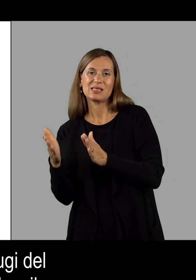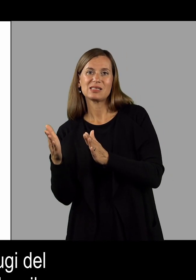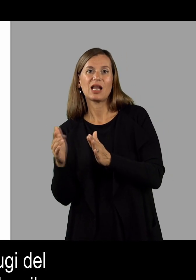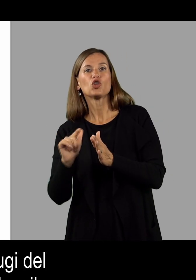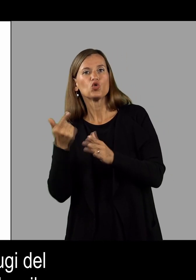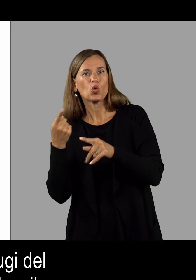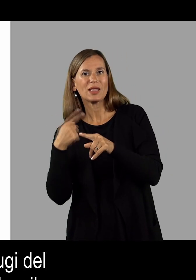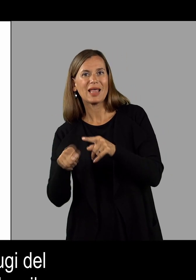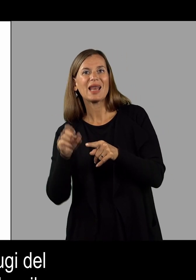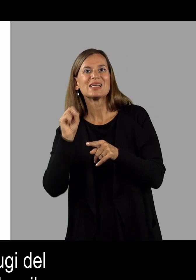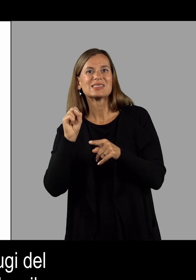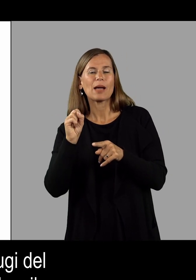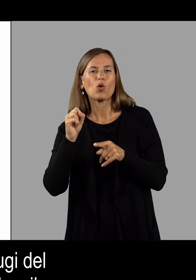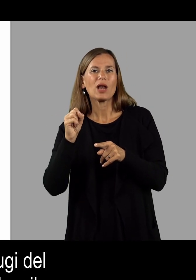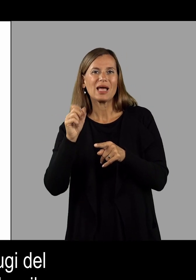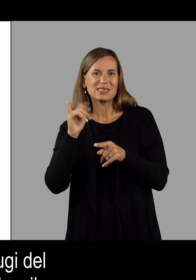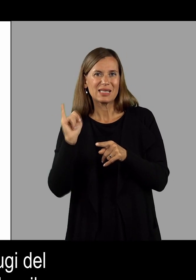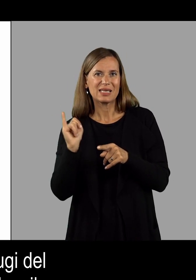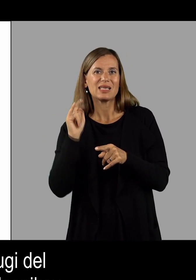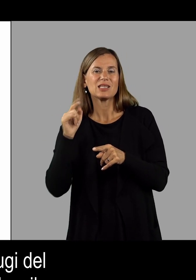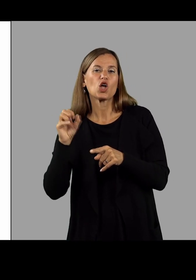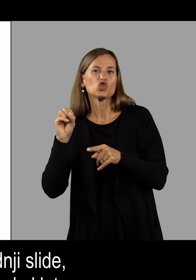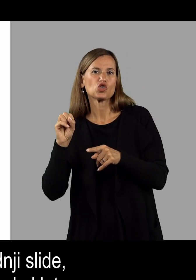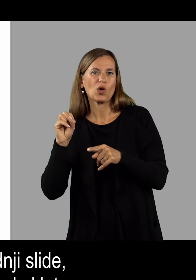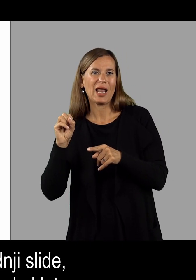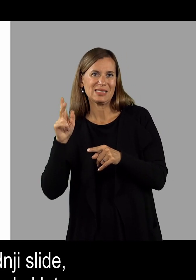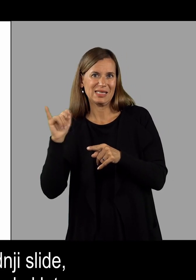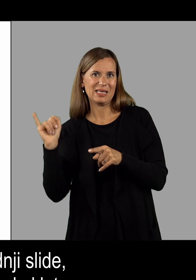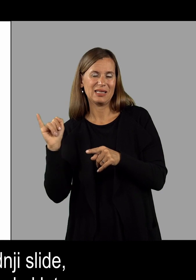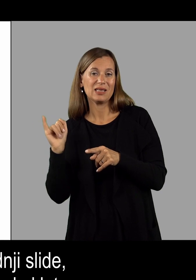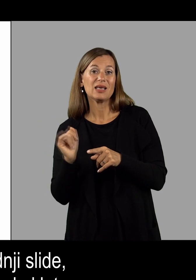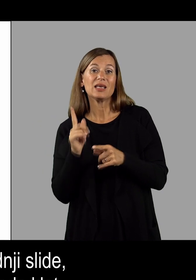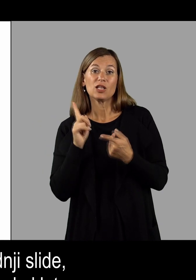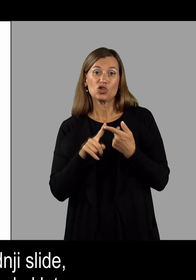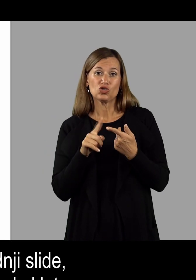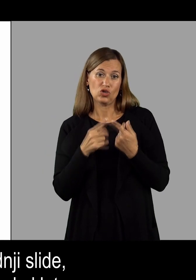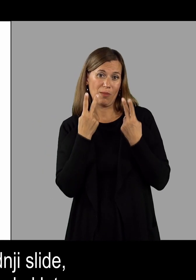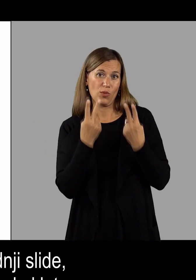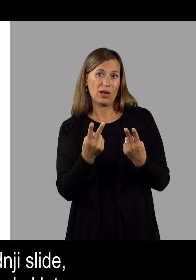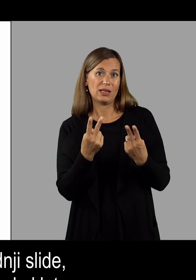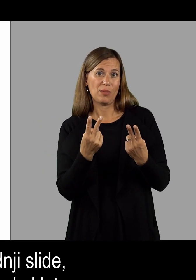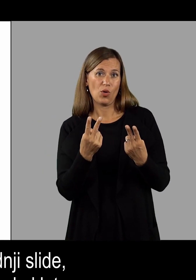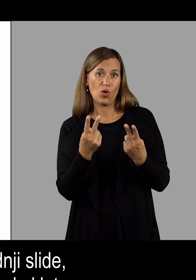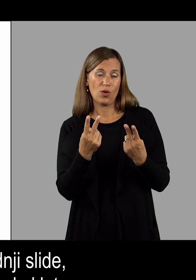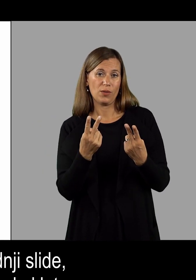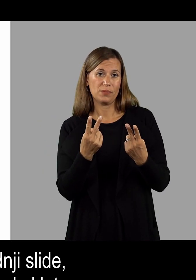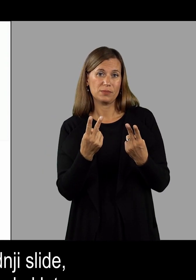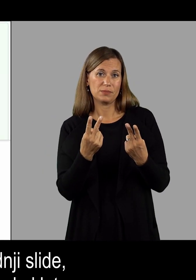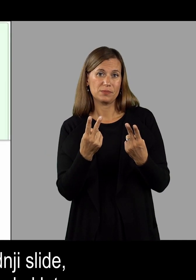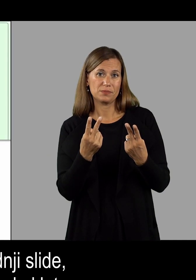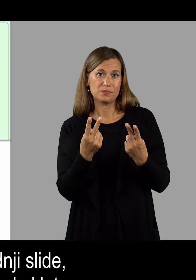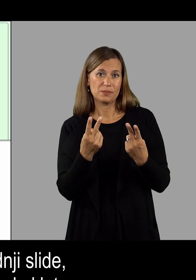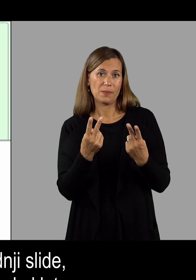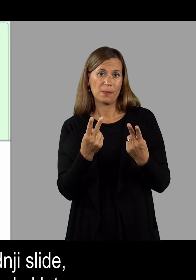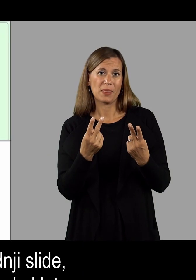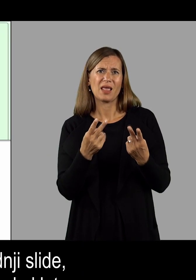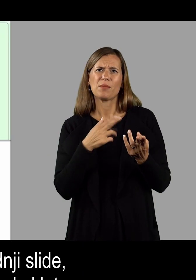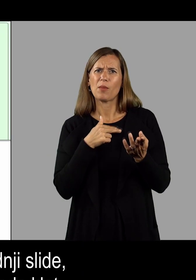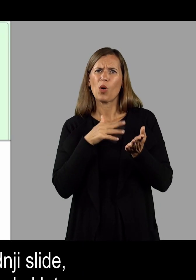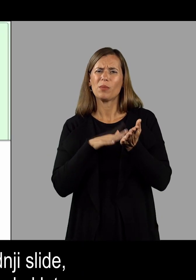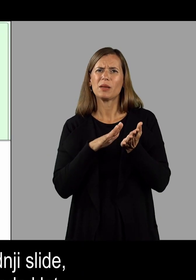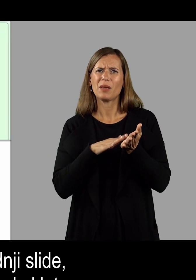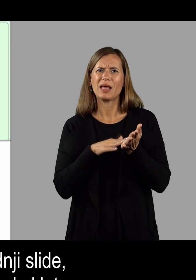sestavljamo zloge. Zelo je nekako tukaj podobno igranju klavirja. Na levi strani imamo začetne soglasnike,